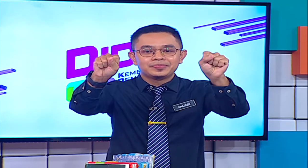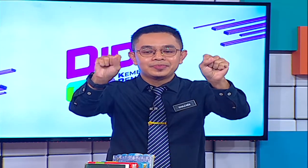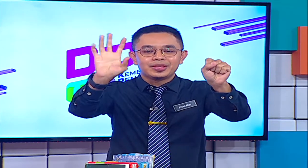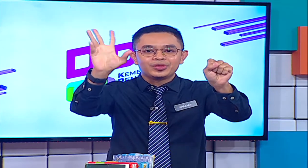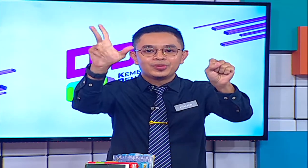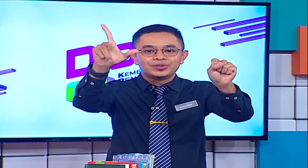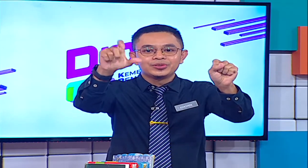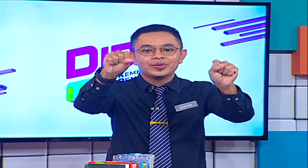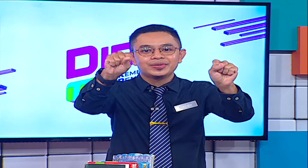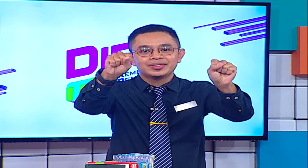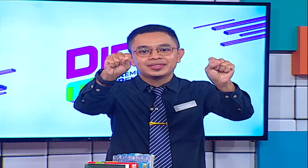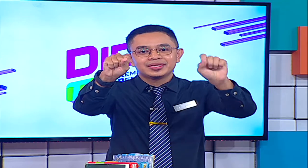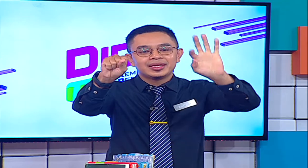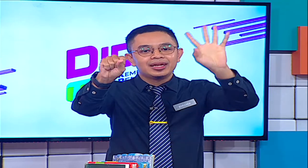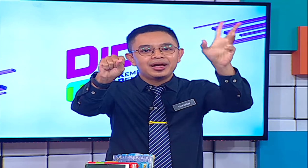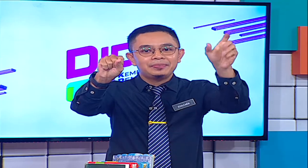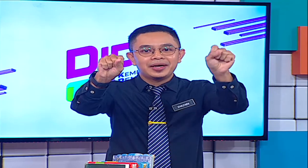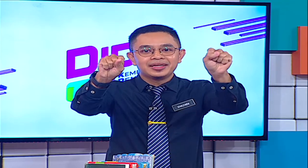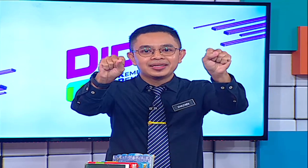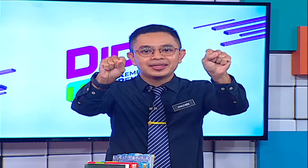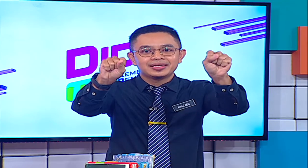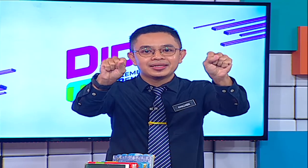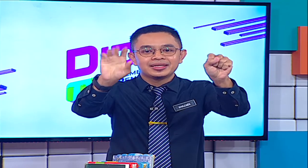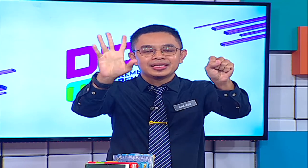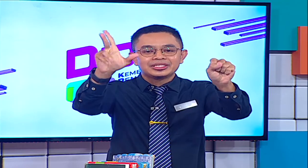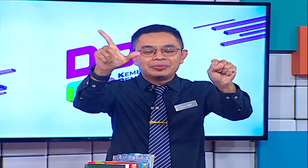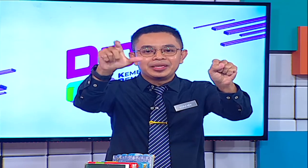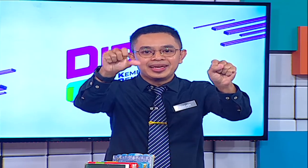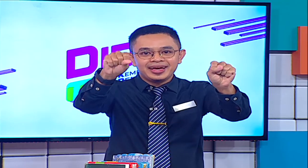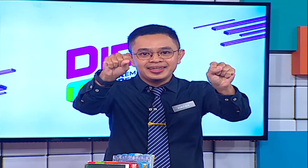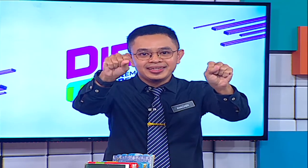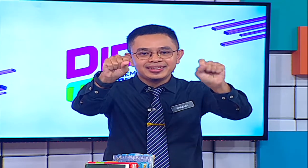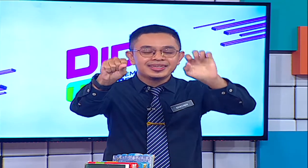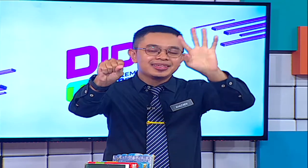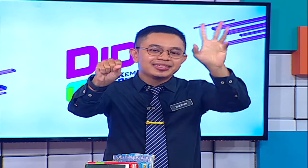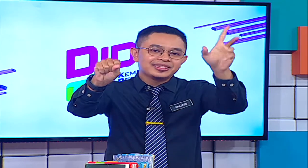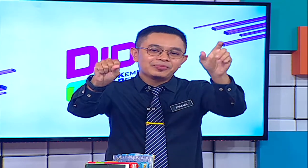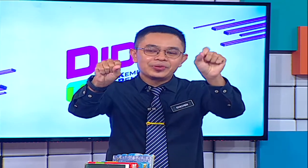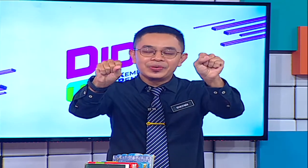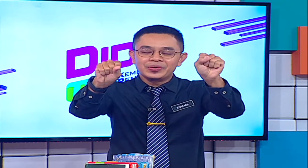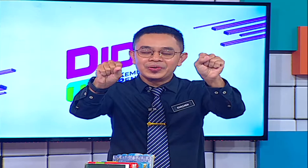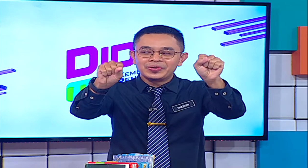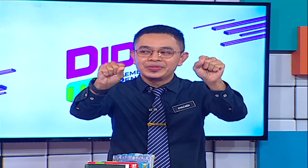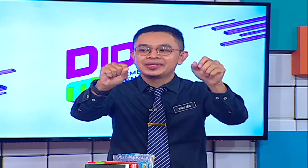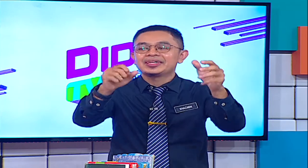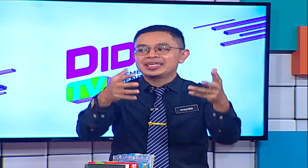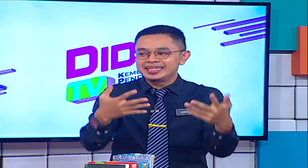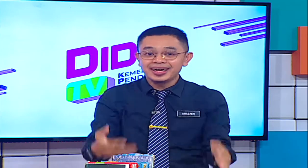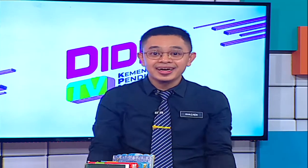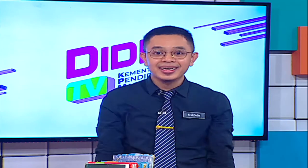Enam. Tujuh. Lapan. Sembilan. Sepuluh. Okey, dah.